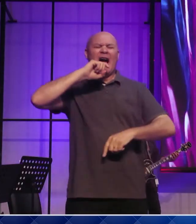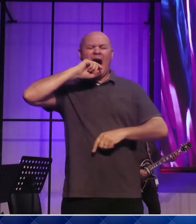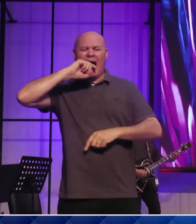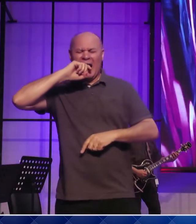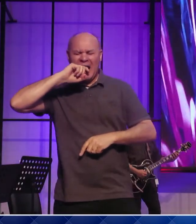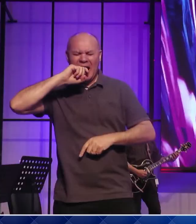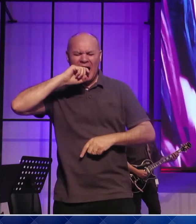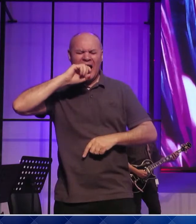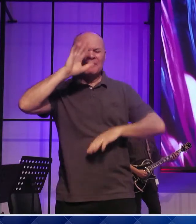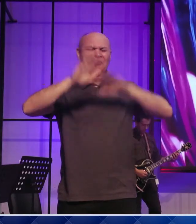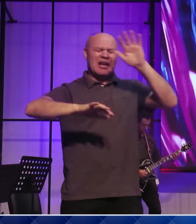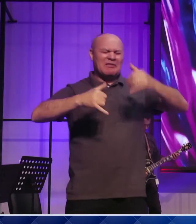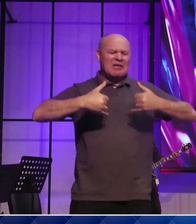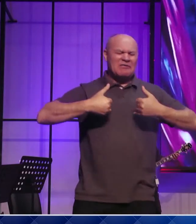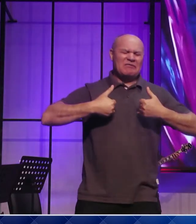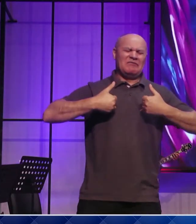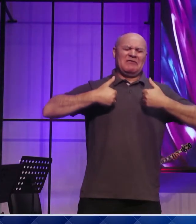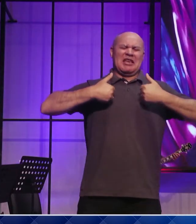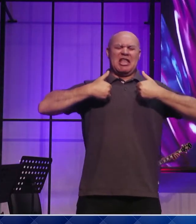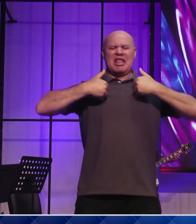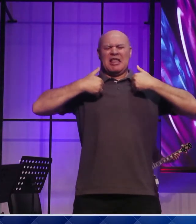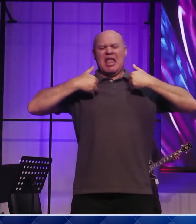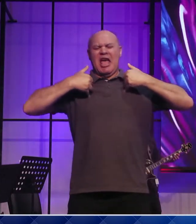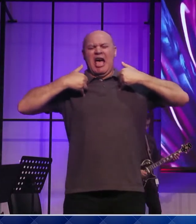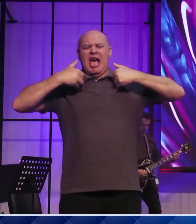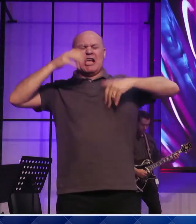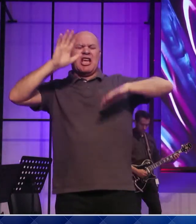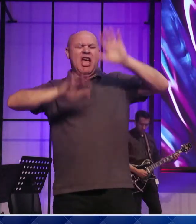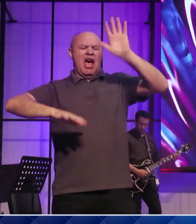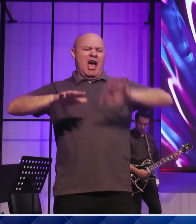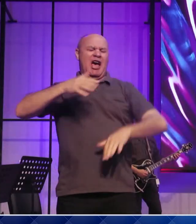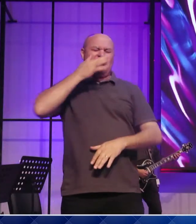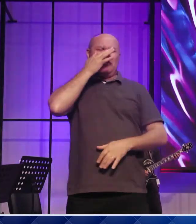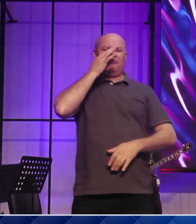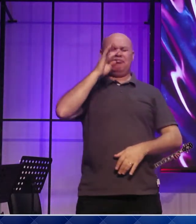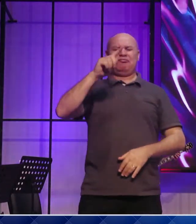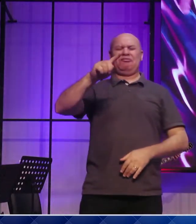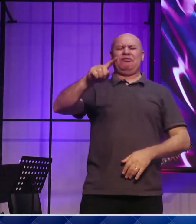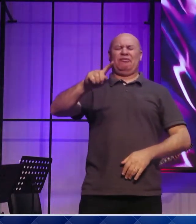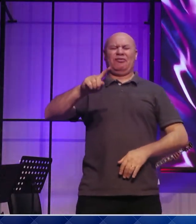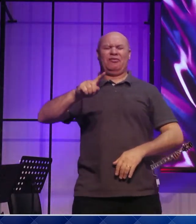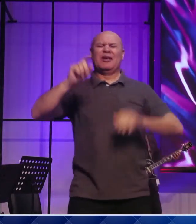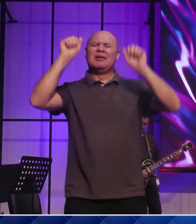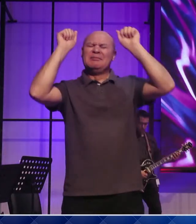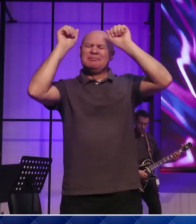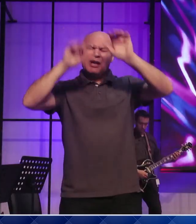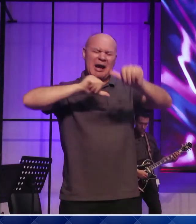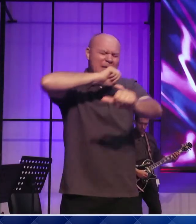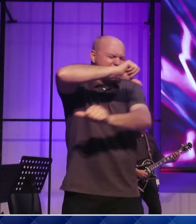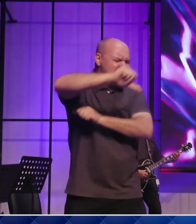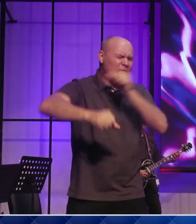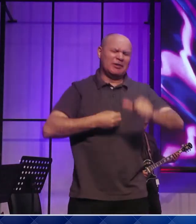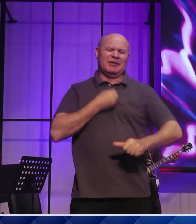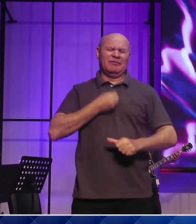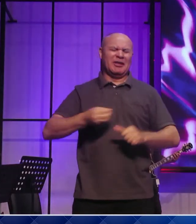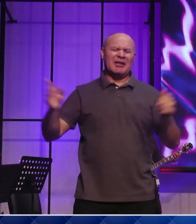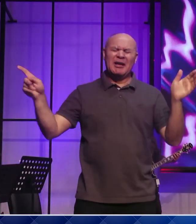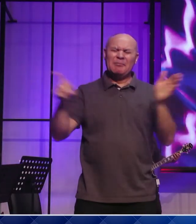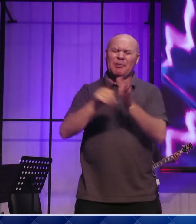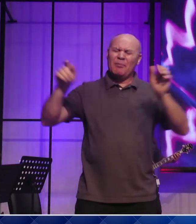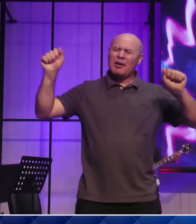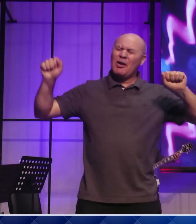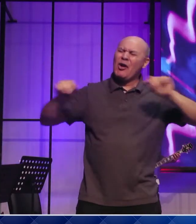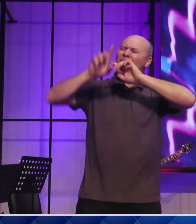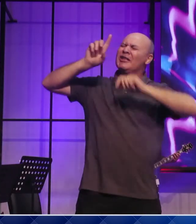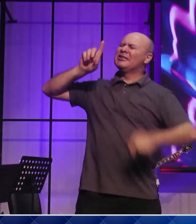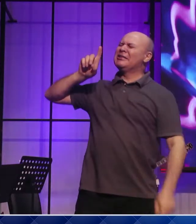vaidade entre nós, porque a glória é tua, o louvor é teu, a honra é tua. Opere em nós o